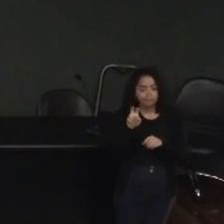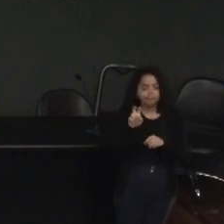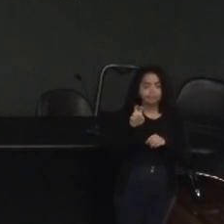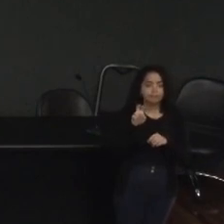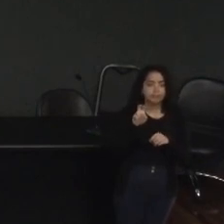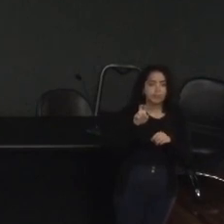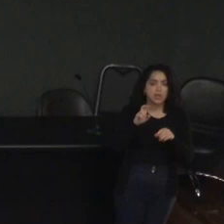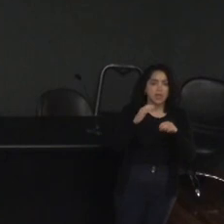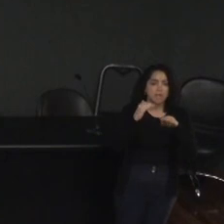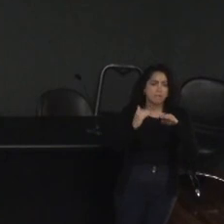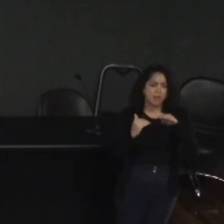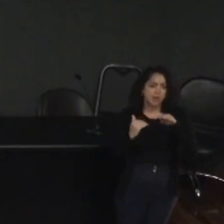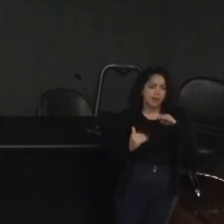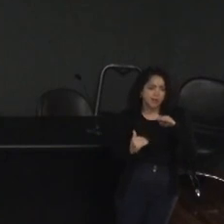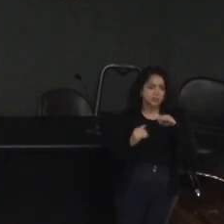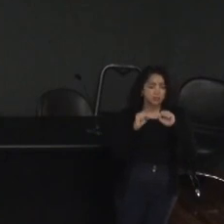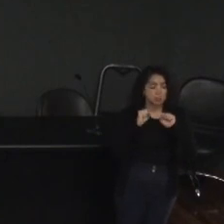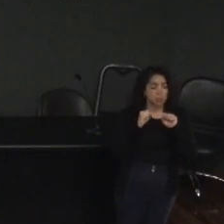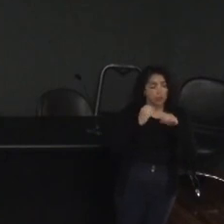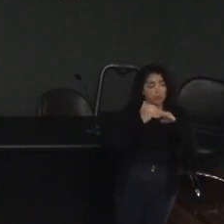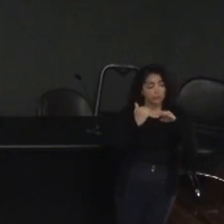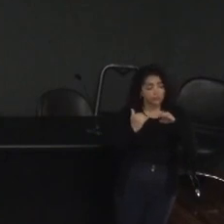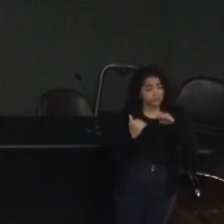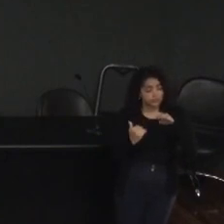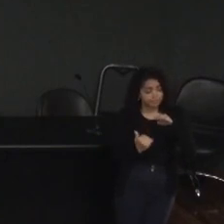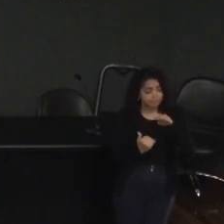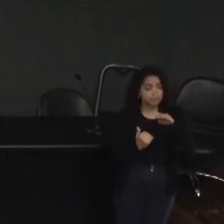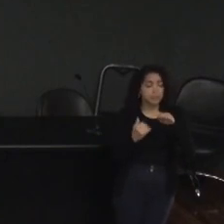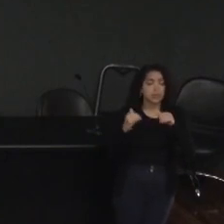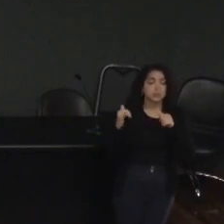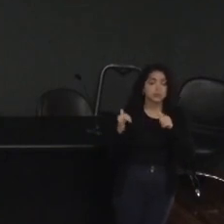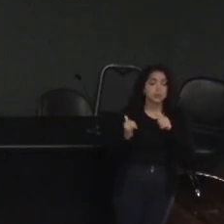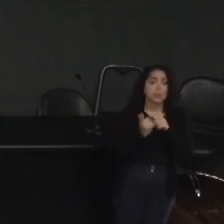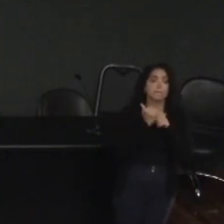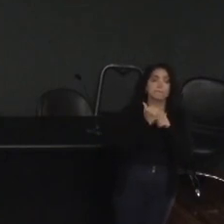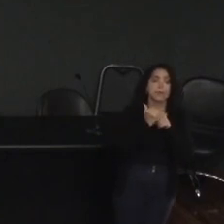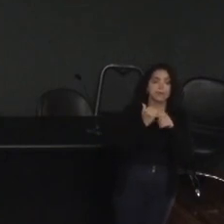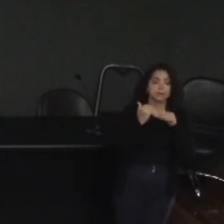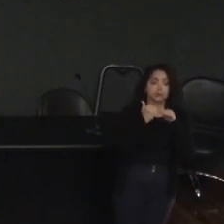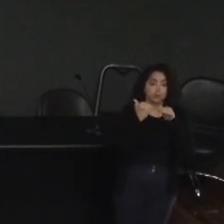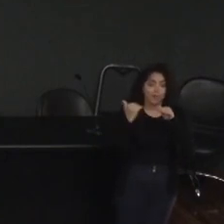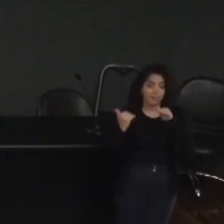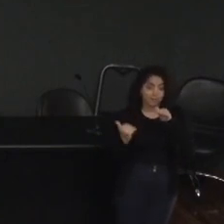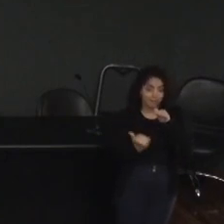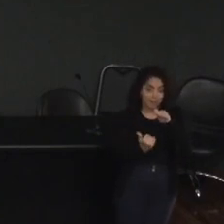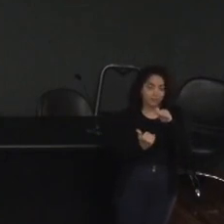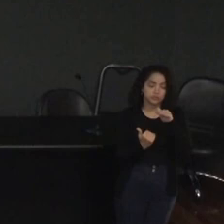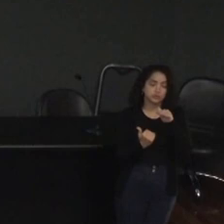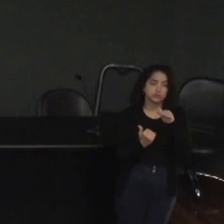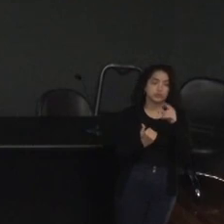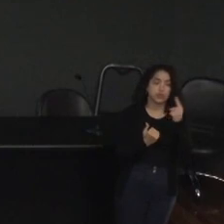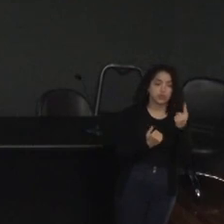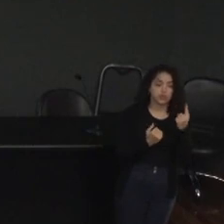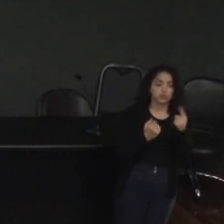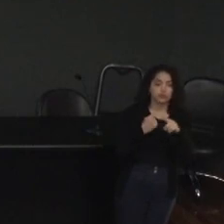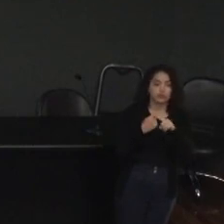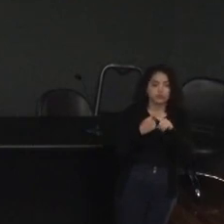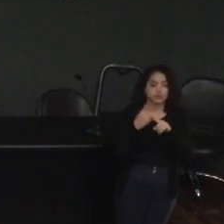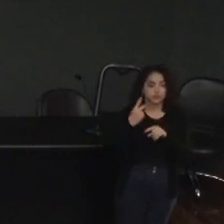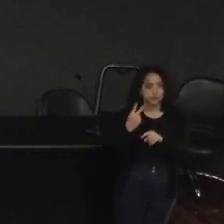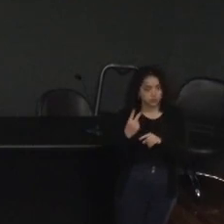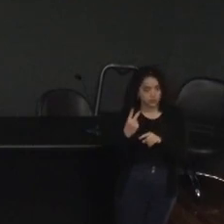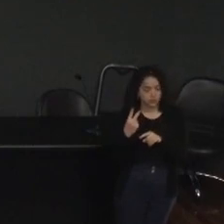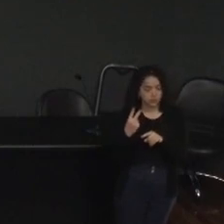é muito baixa e que meu Impacto é baixo 1 x 2 2